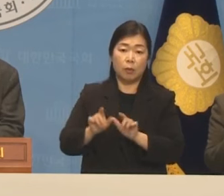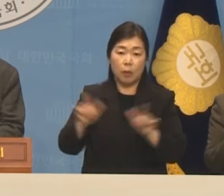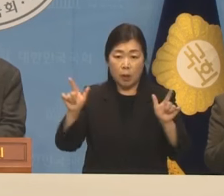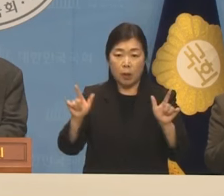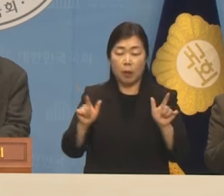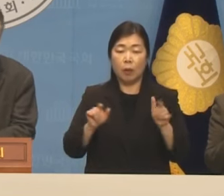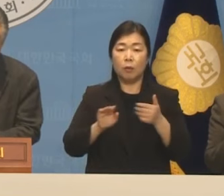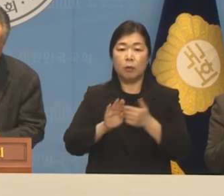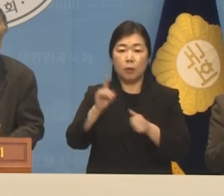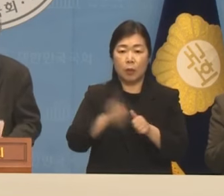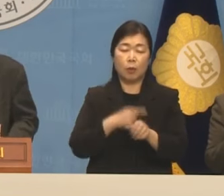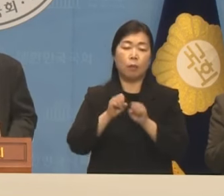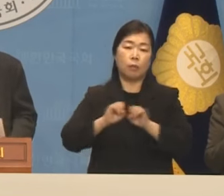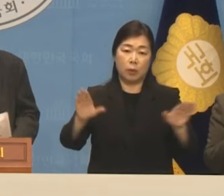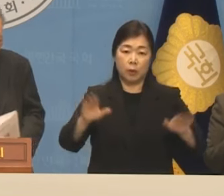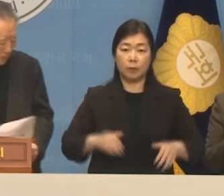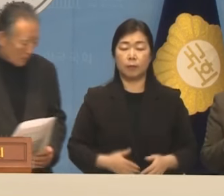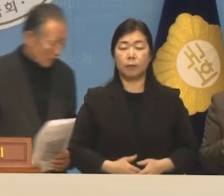해소한다.